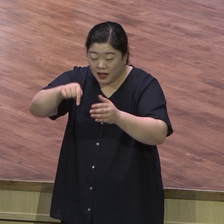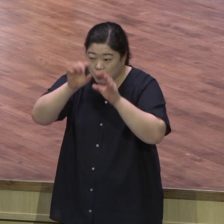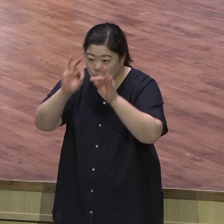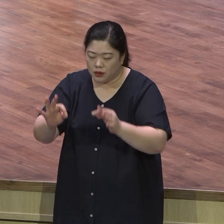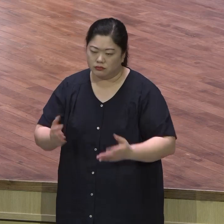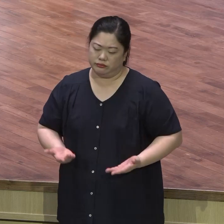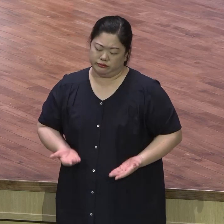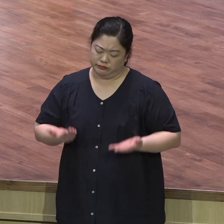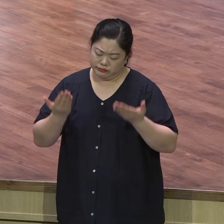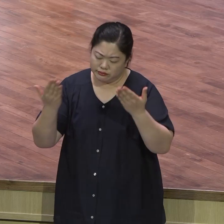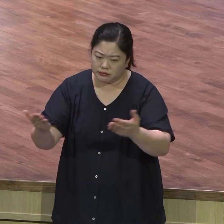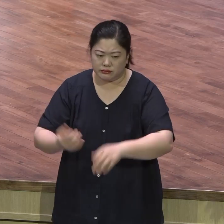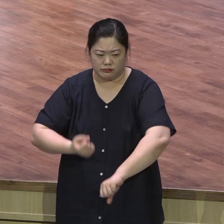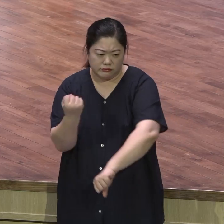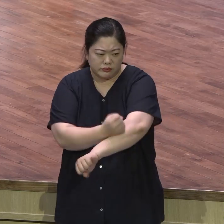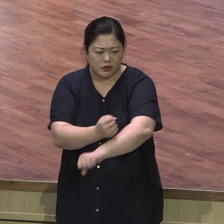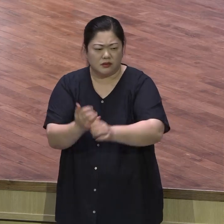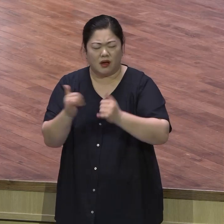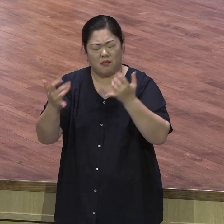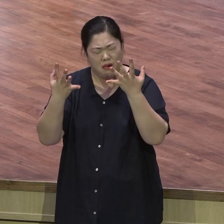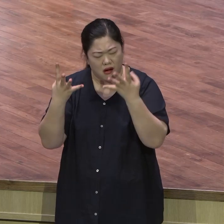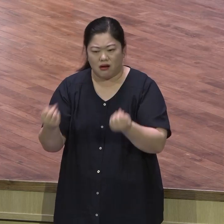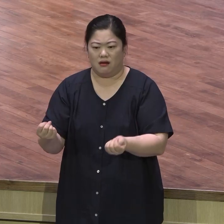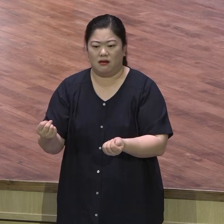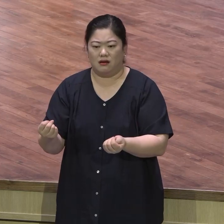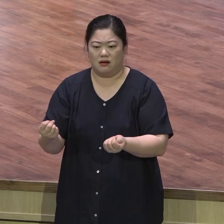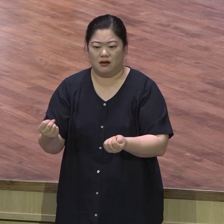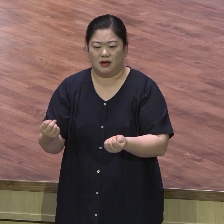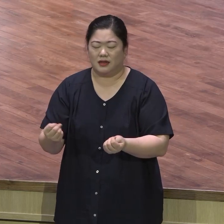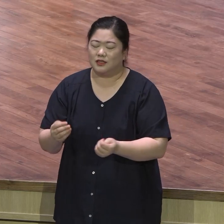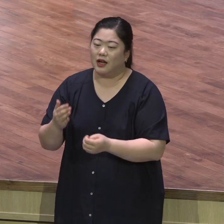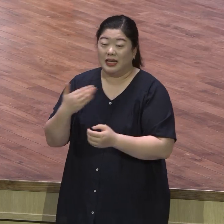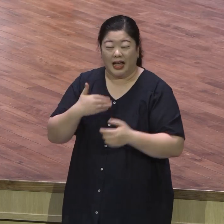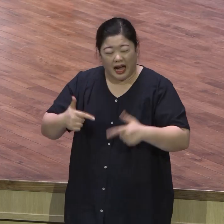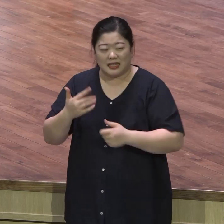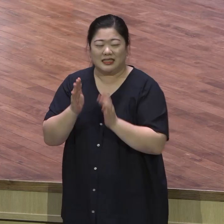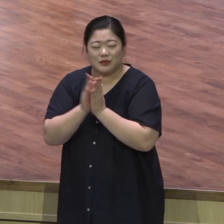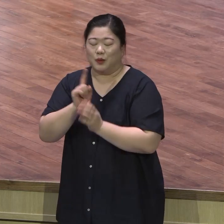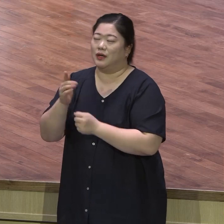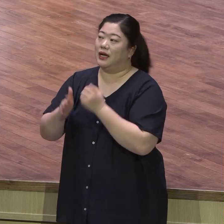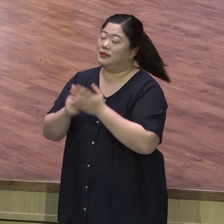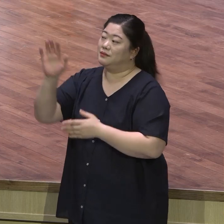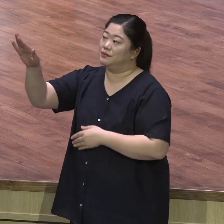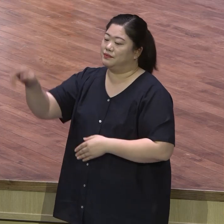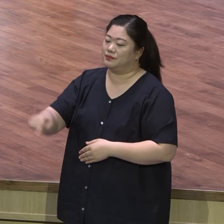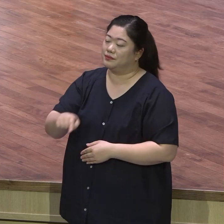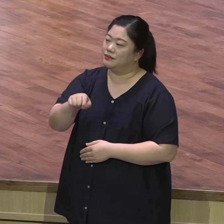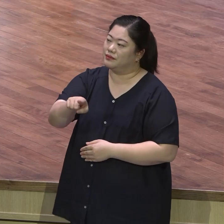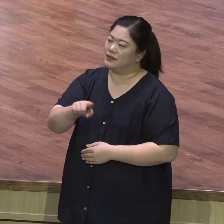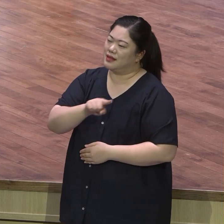봉사하고 여기에서 충성하는 것 하나님의 직방으로 바로 받아주신다 저는 확신합니다